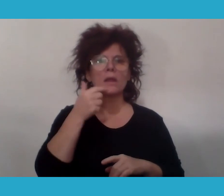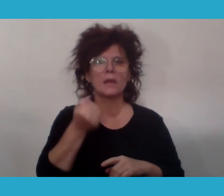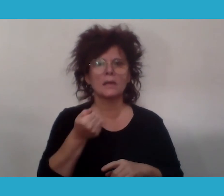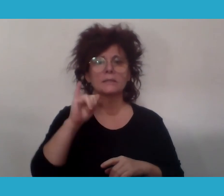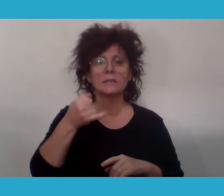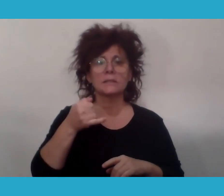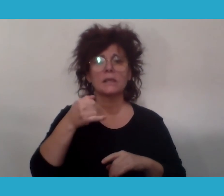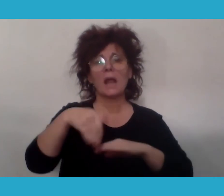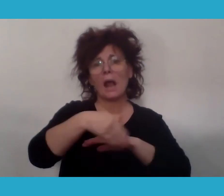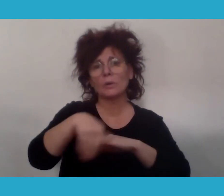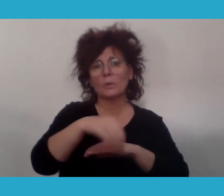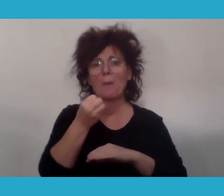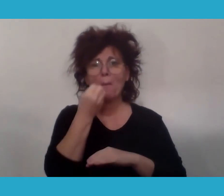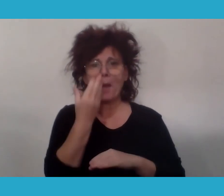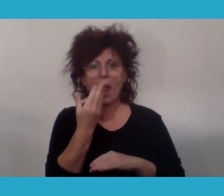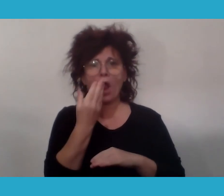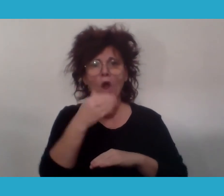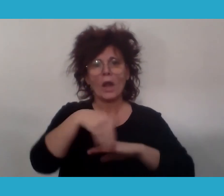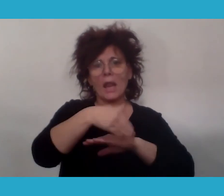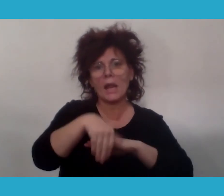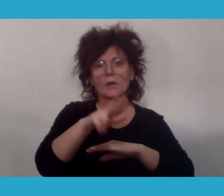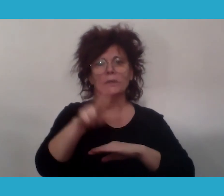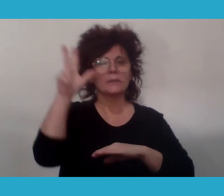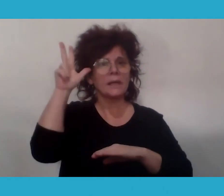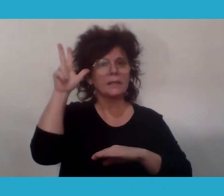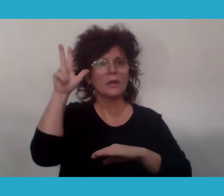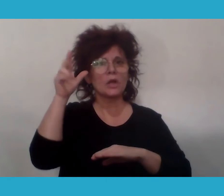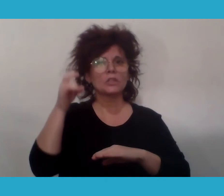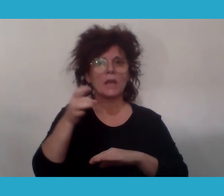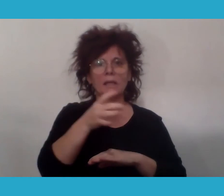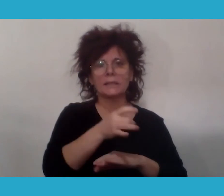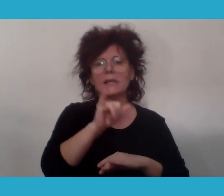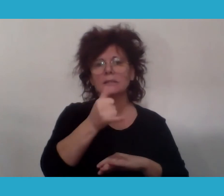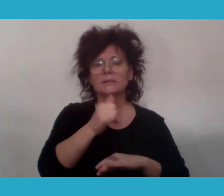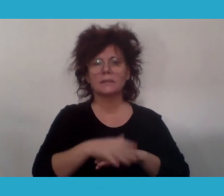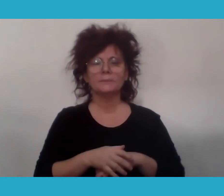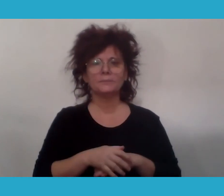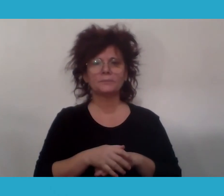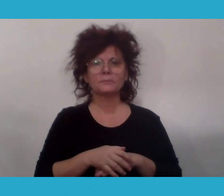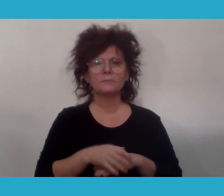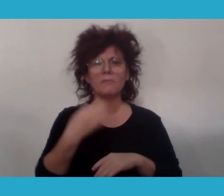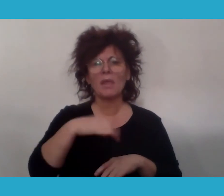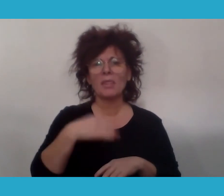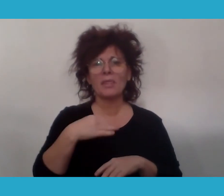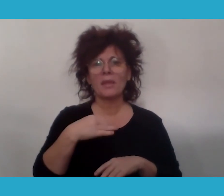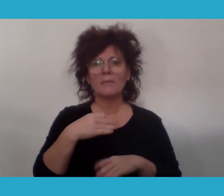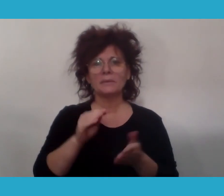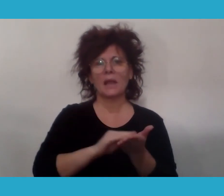autovía, sí a la mejora de la Ruta 38 y el tren. Considera que esta audiencia carece de toda validez, debiendo a las autoridades administrativas y